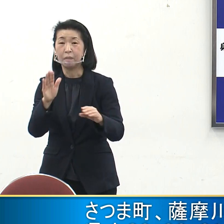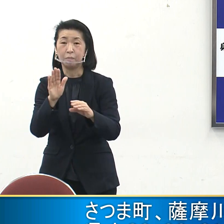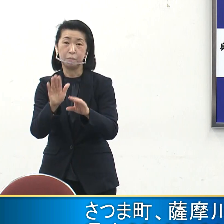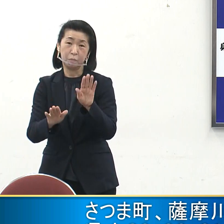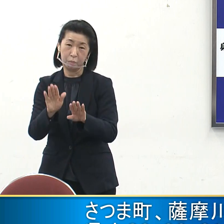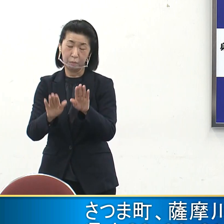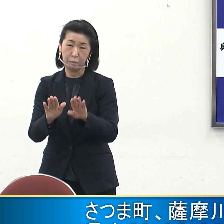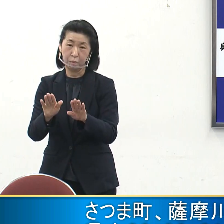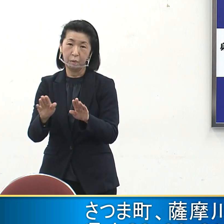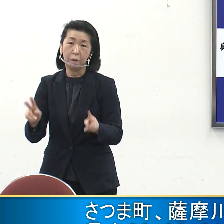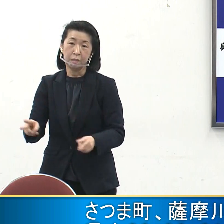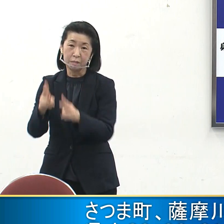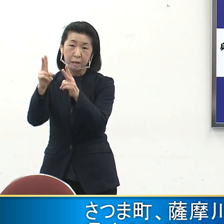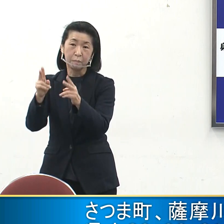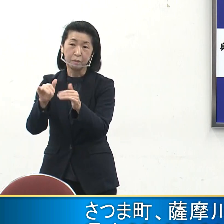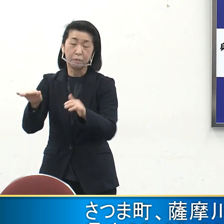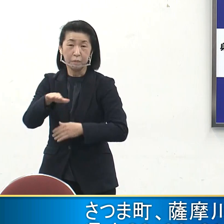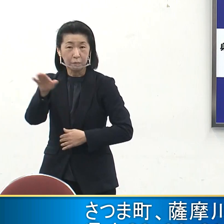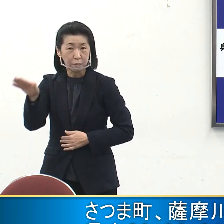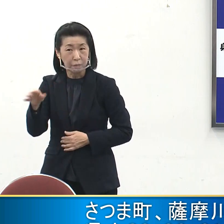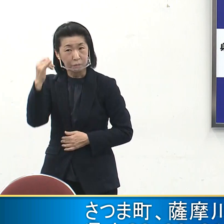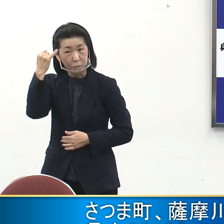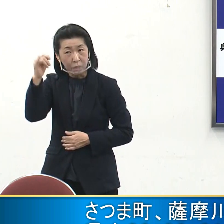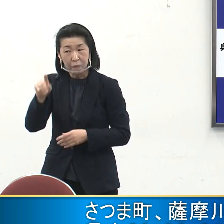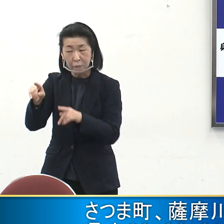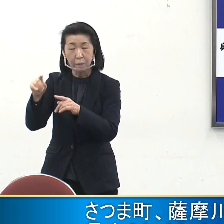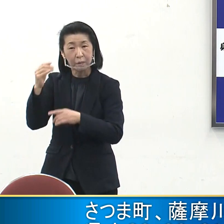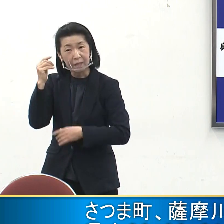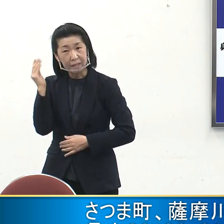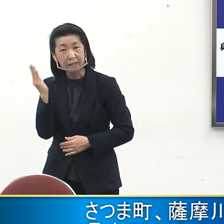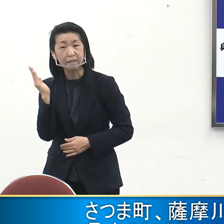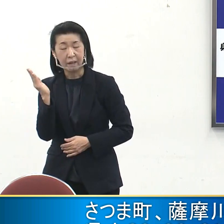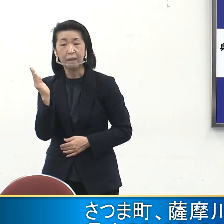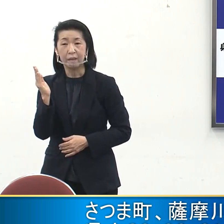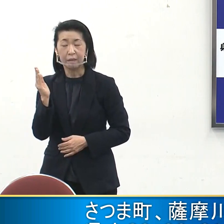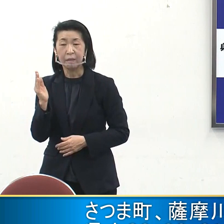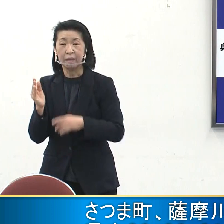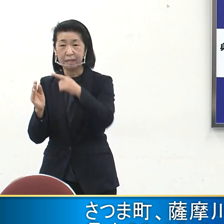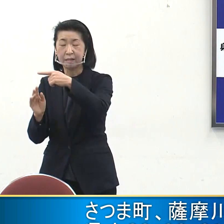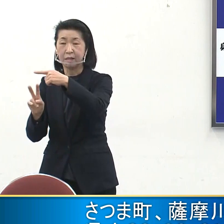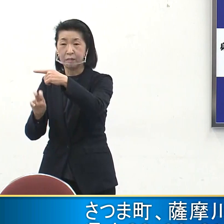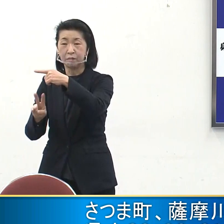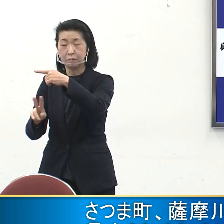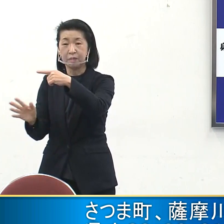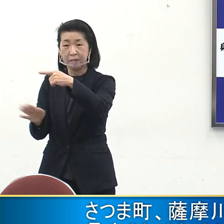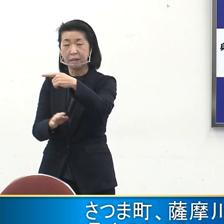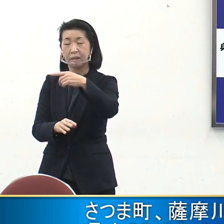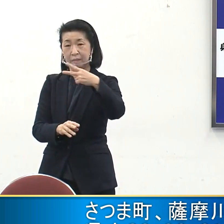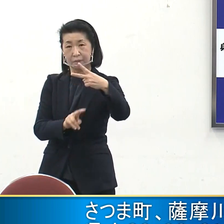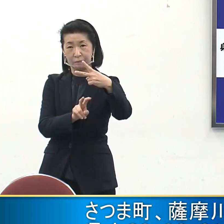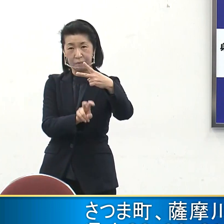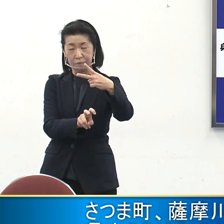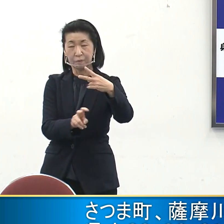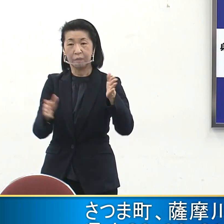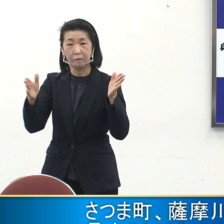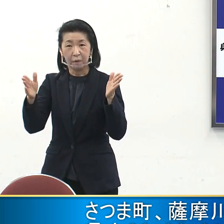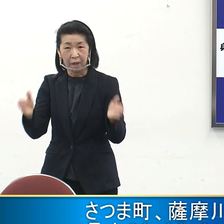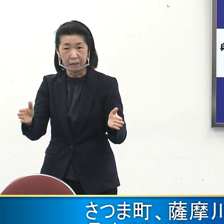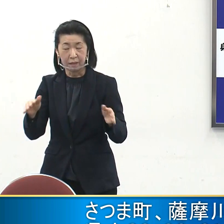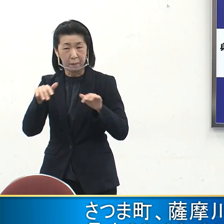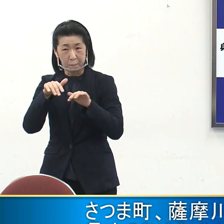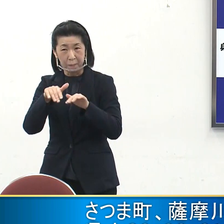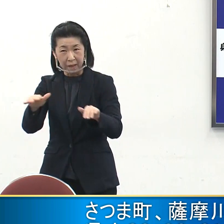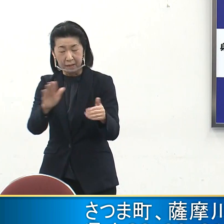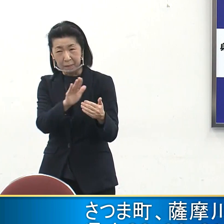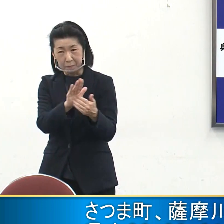踏まえ、1月27日から2月20日までまん延防止等重点措置が適用されているところです。県民の皆様におかれ